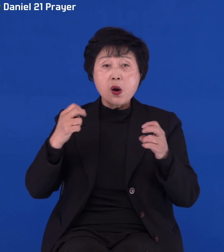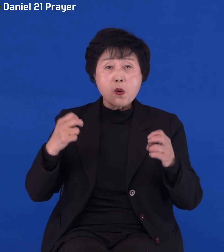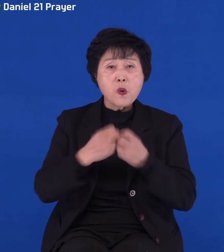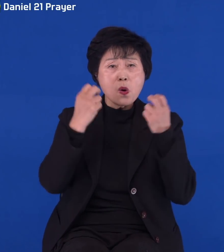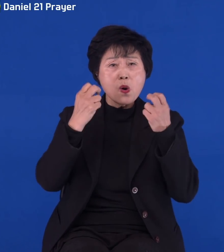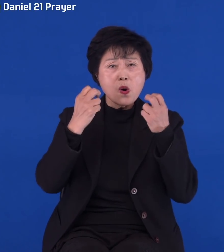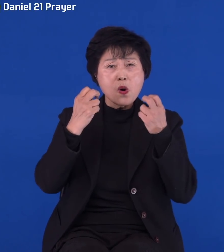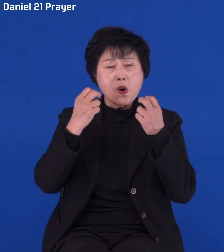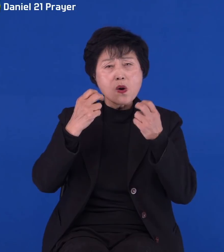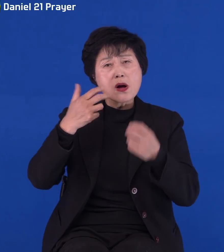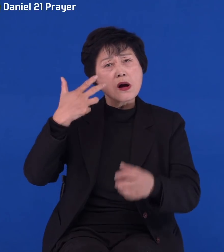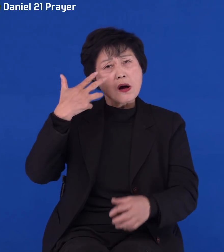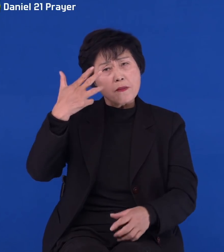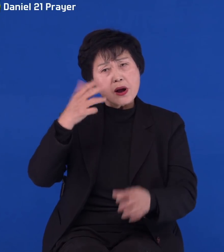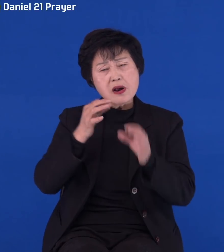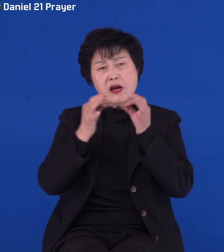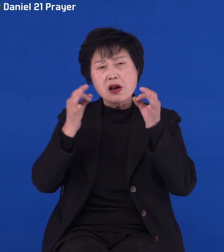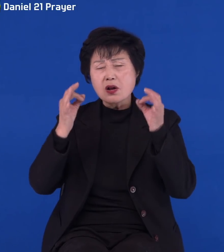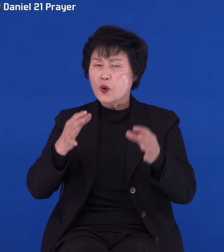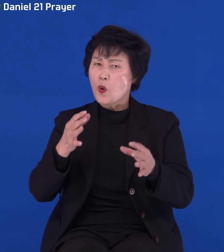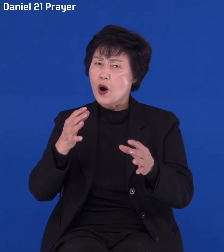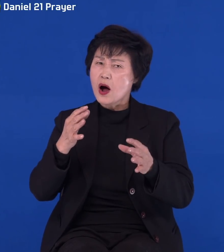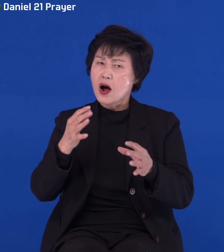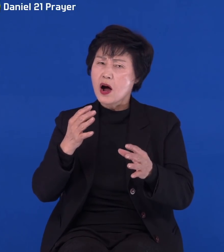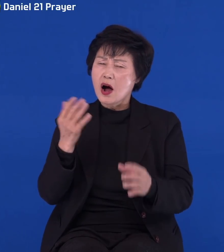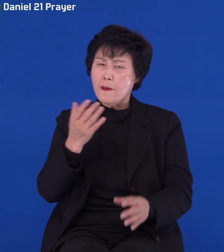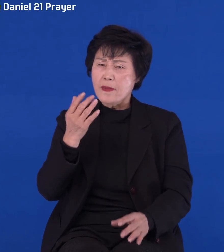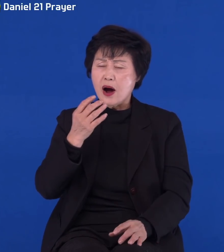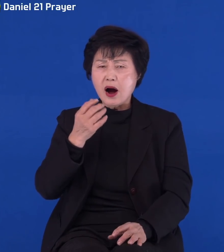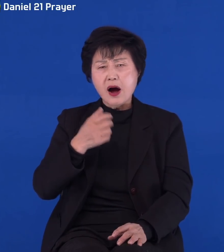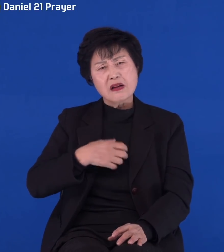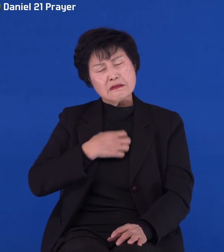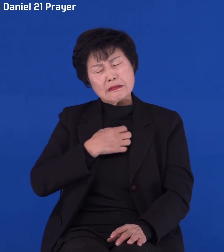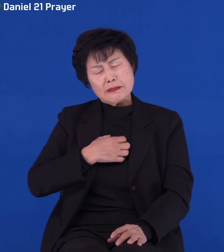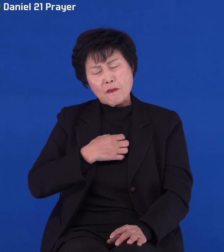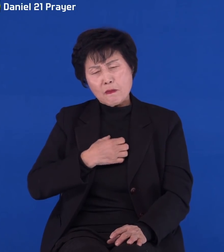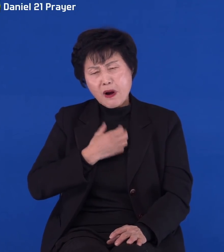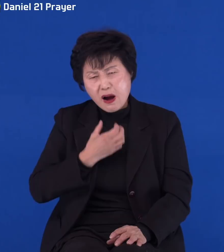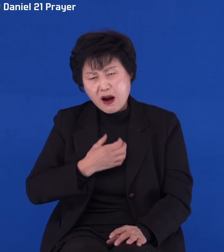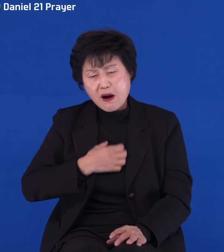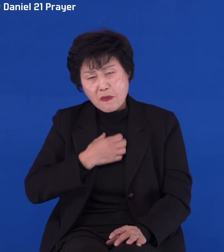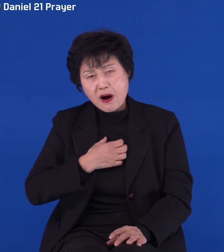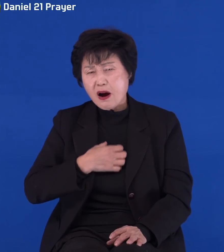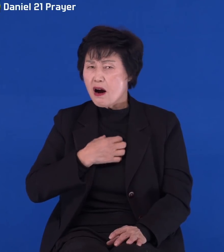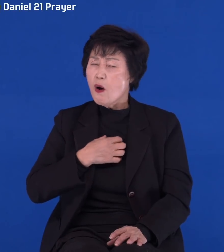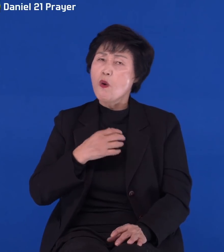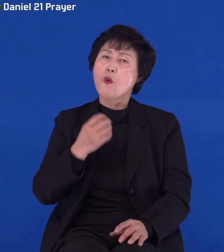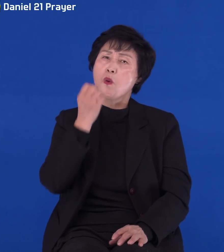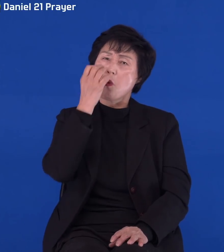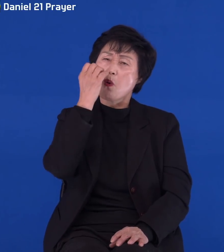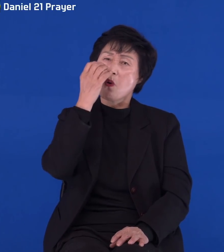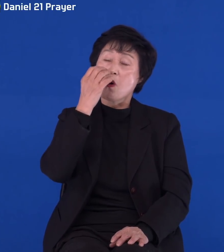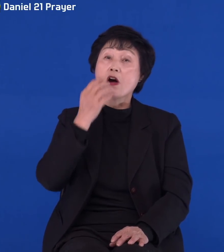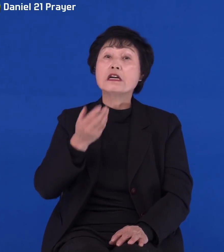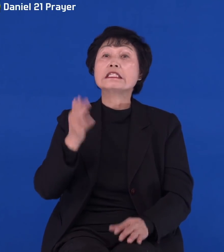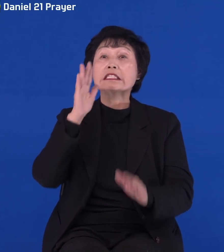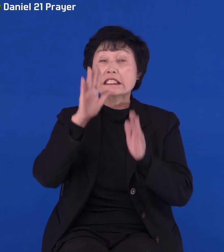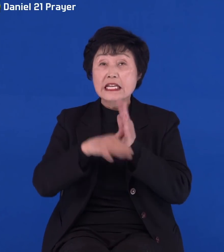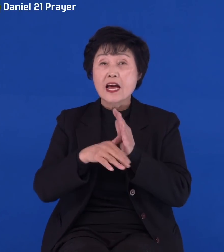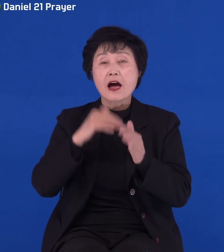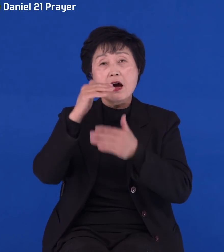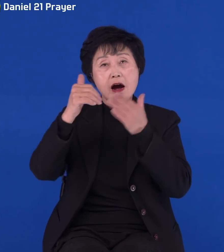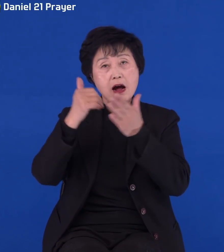이석증에 걸려서 맨날 토하는 거예요. 그리고 돈은 없는 거예요. 너무 힘든 거예요. 그런데 이럴 때 주님이 저한테 성경 삼독을 하면